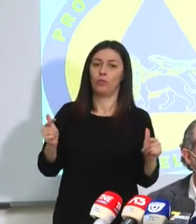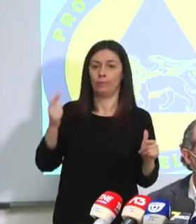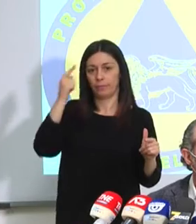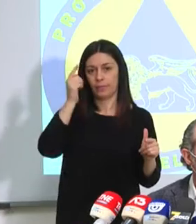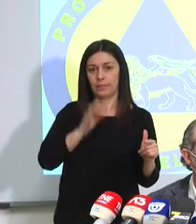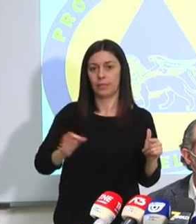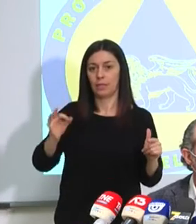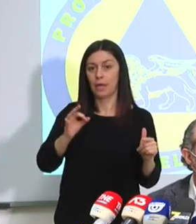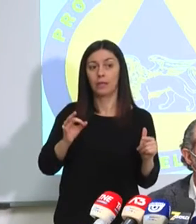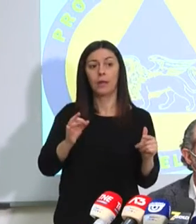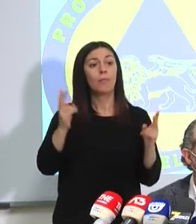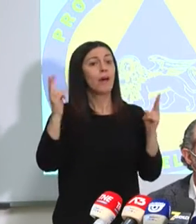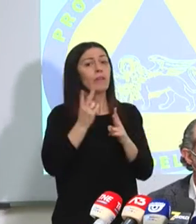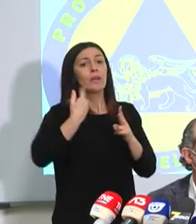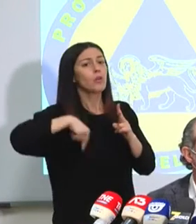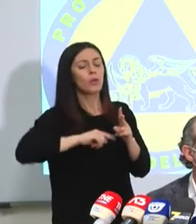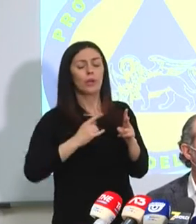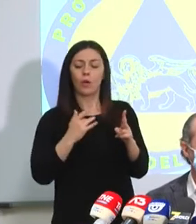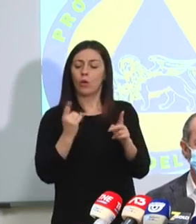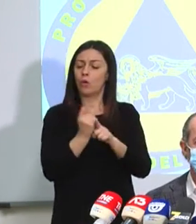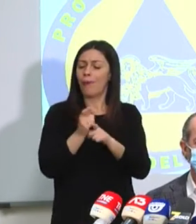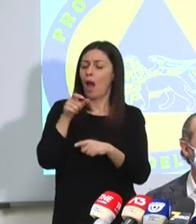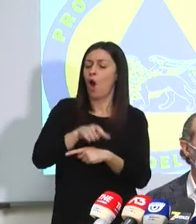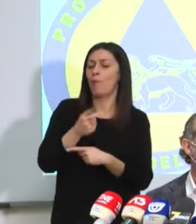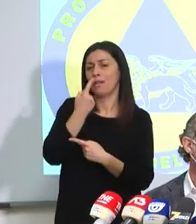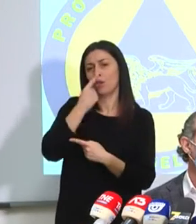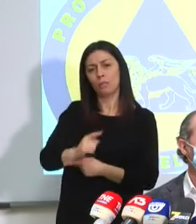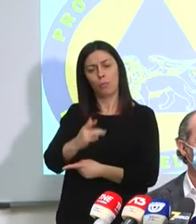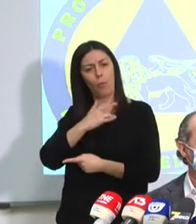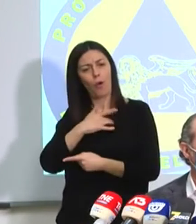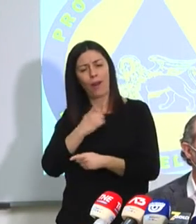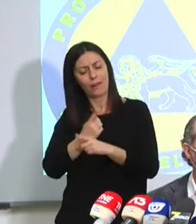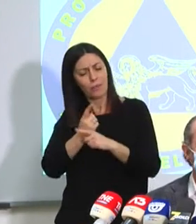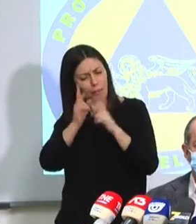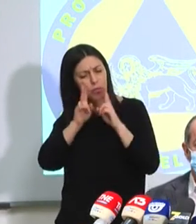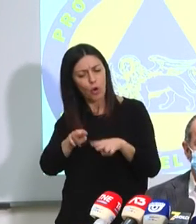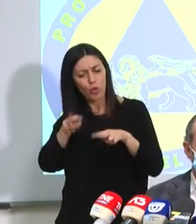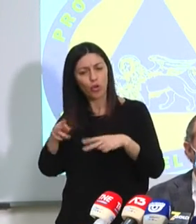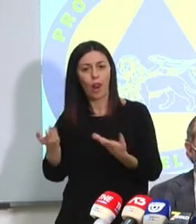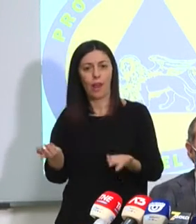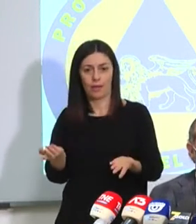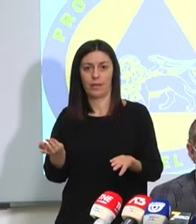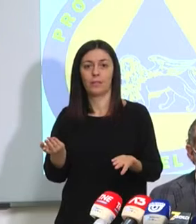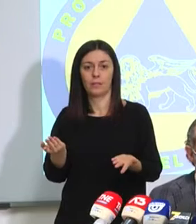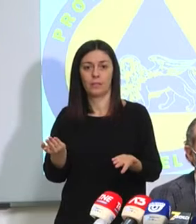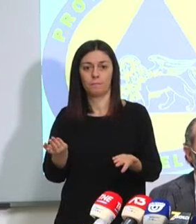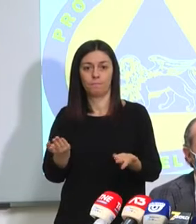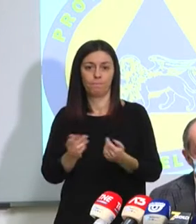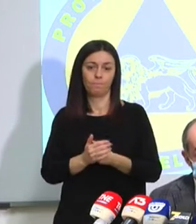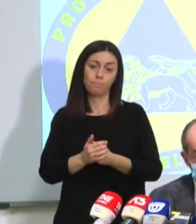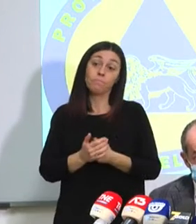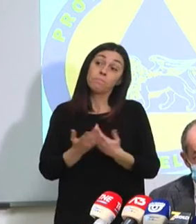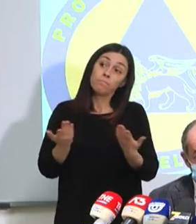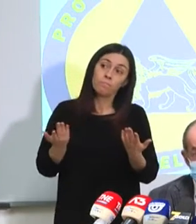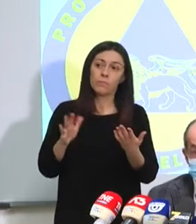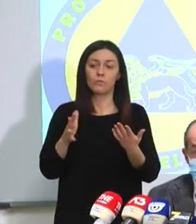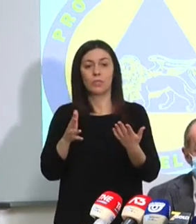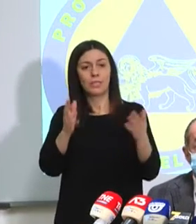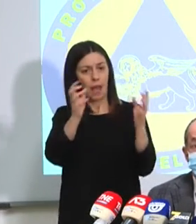verificare, perché neanche la possiamo liquidare e dire ma lasciate perdere. E potrebbero darci una mano le big